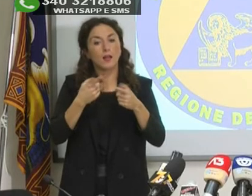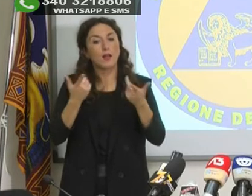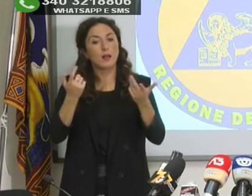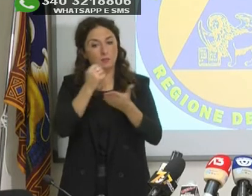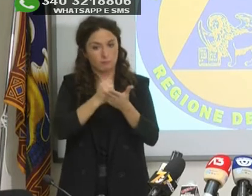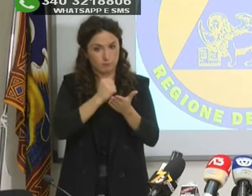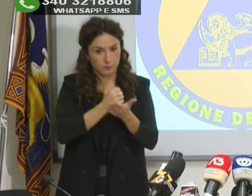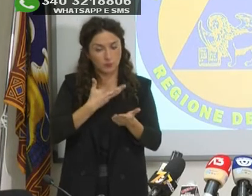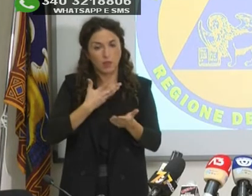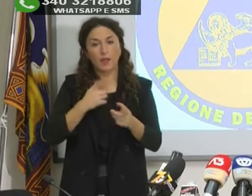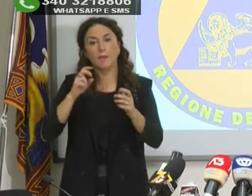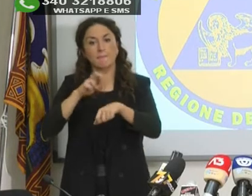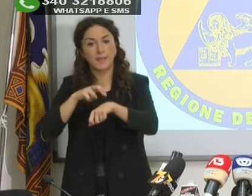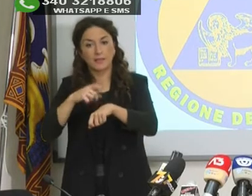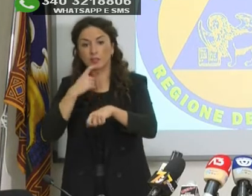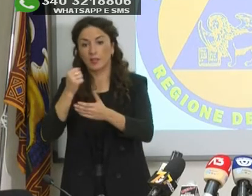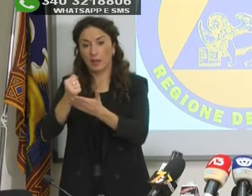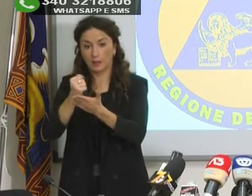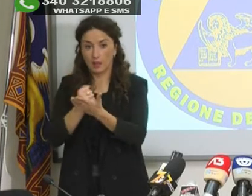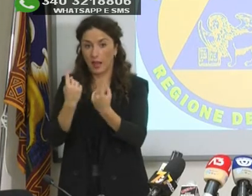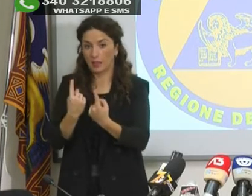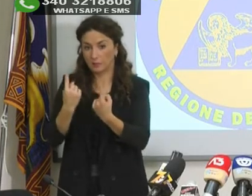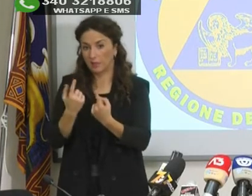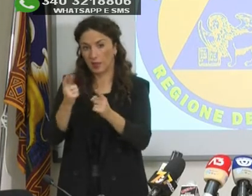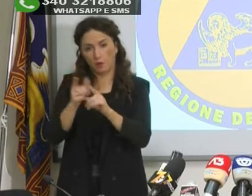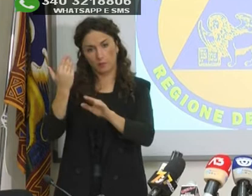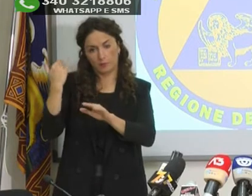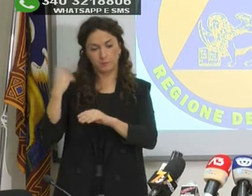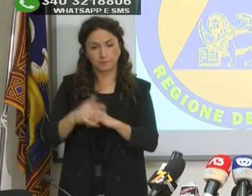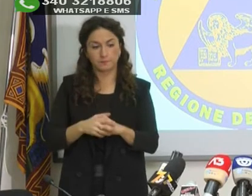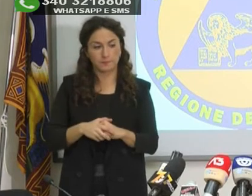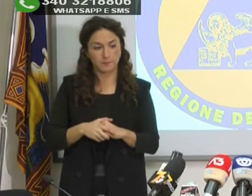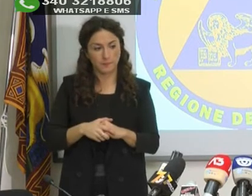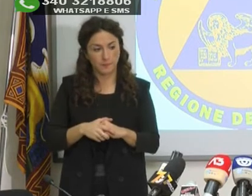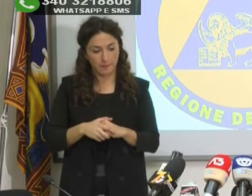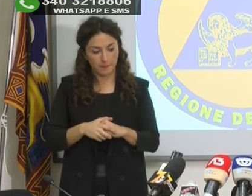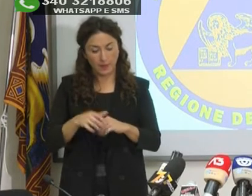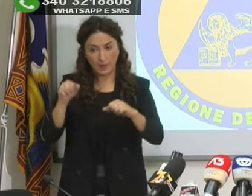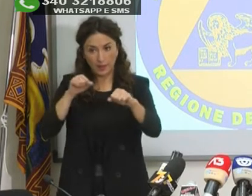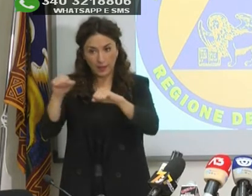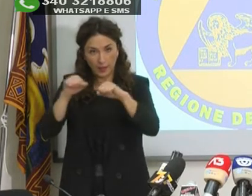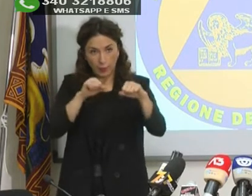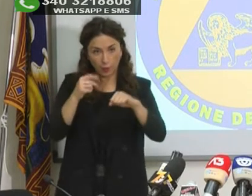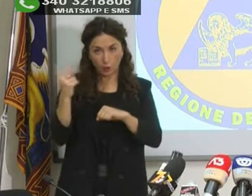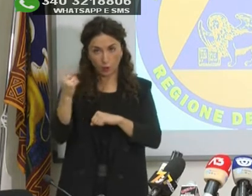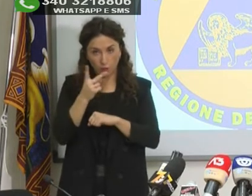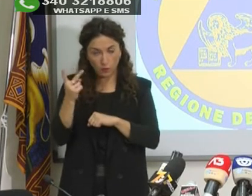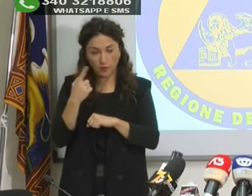pure l'abilitazione, insomma come abbiamo fatto le altre volte. Con i due rettori, appunto, e poi avevo parlato